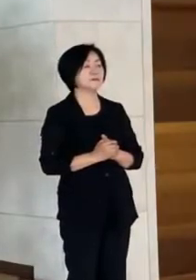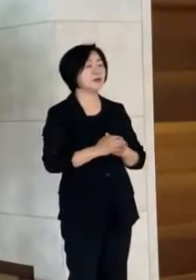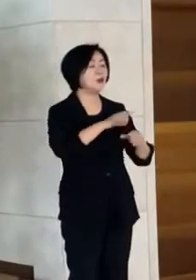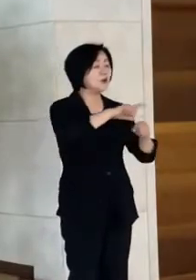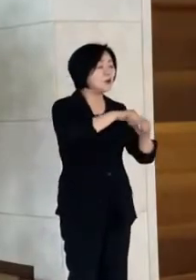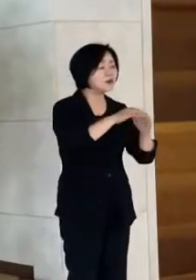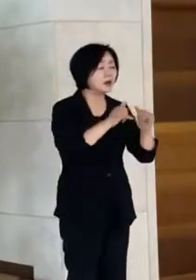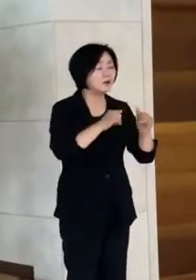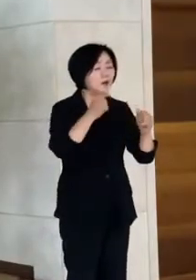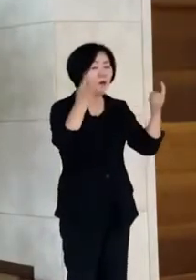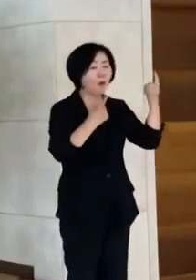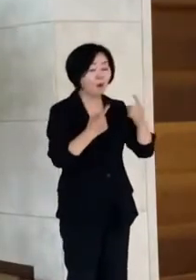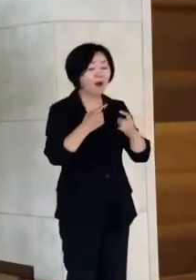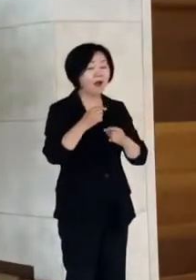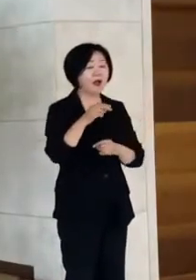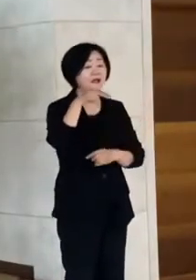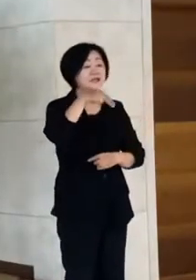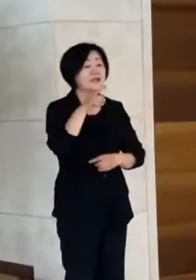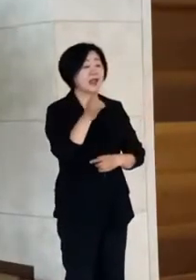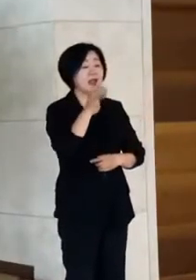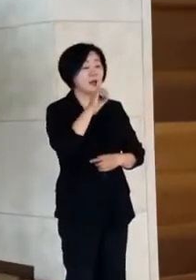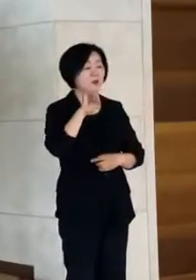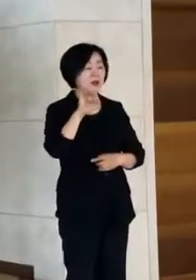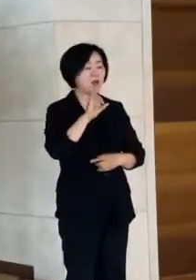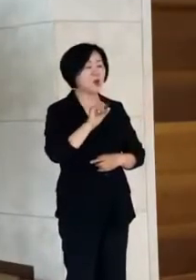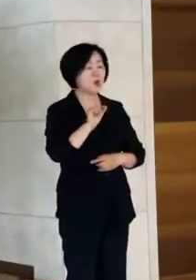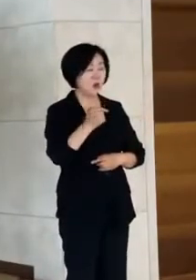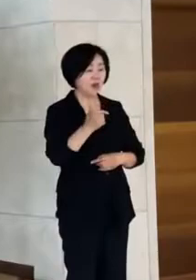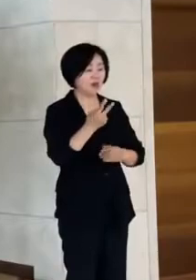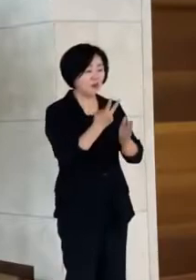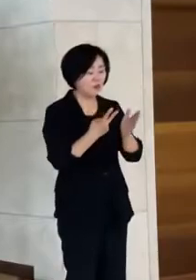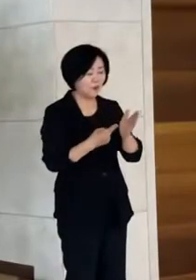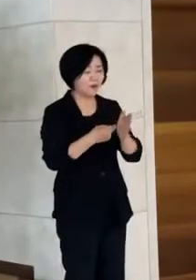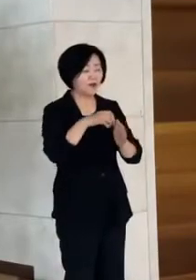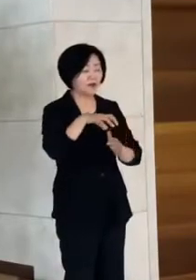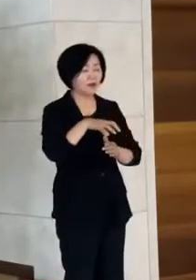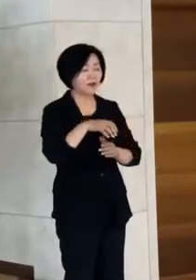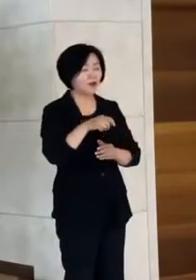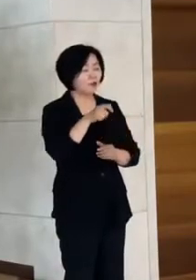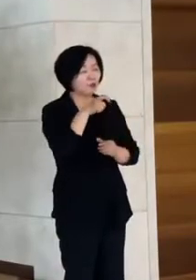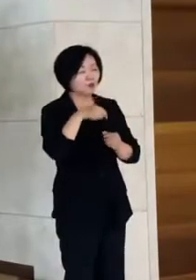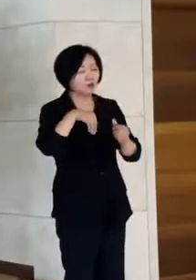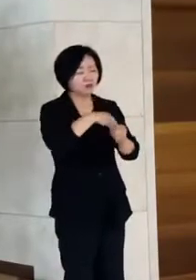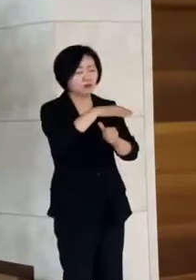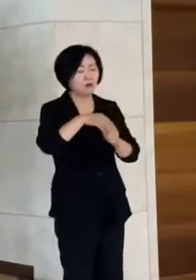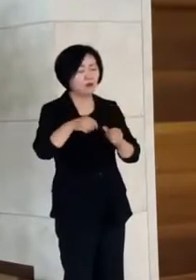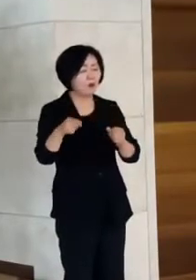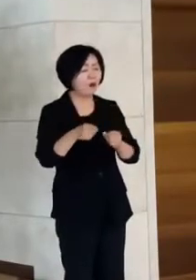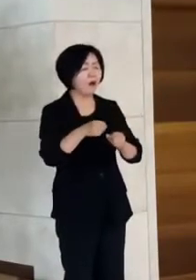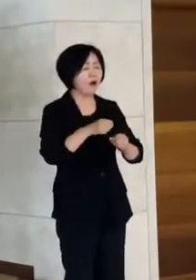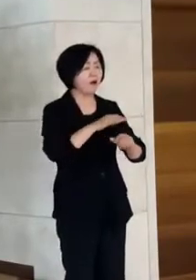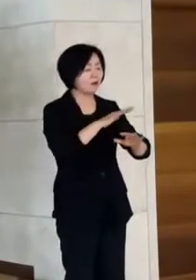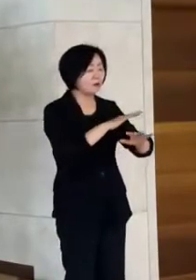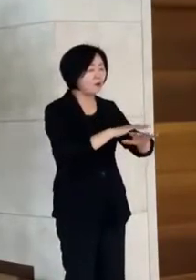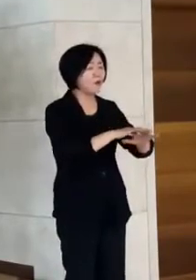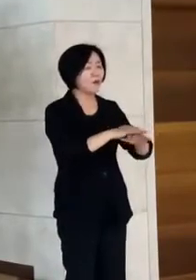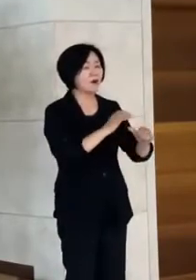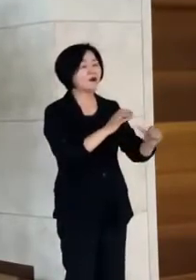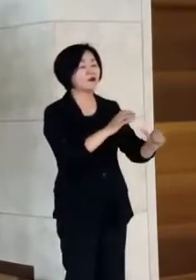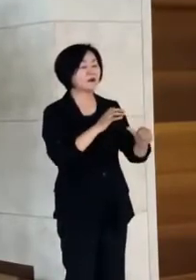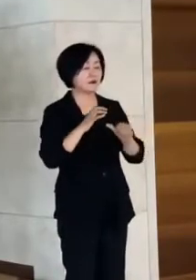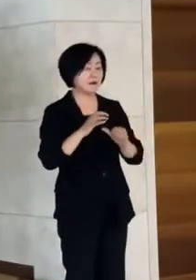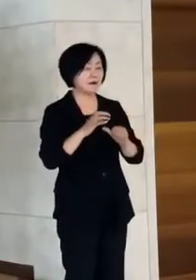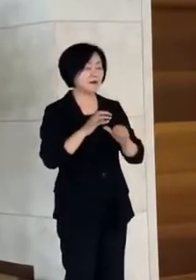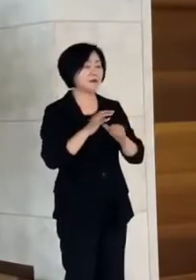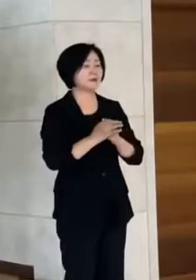수도권 시민이 즐겨 찾는 세미원, 두물머리 등 수변 공간과 산림 자원,